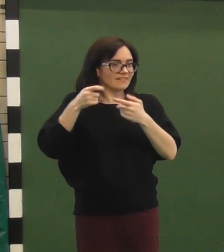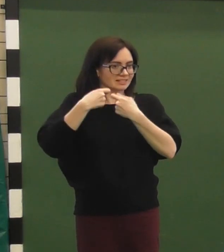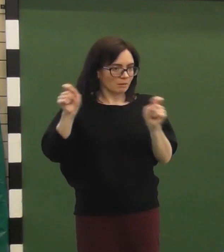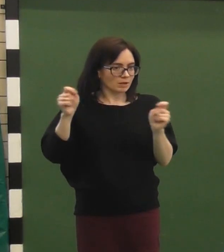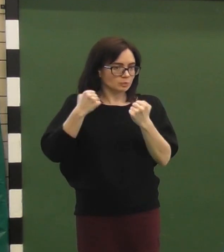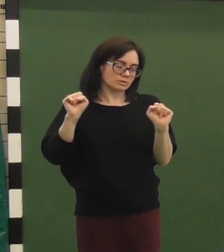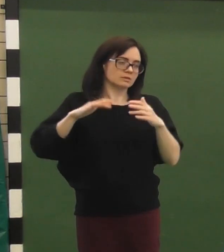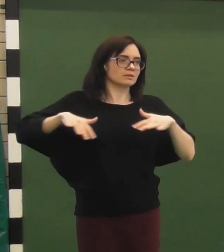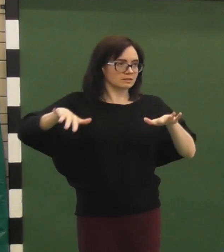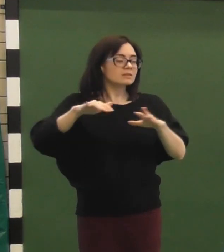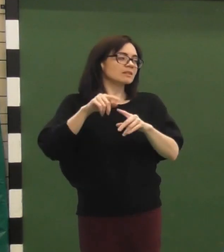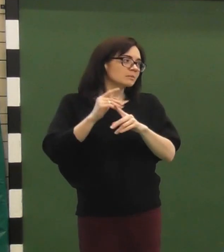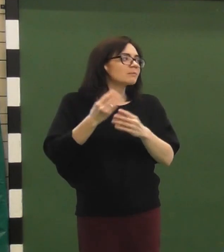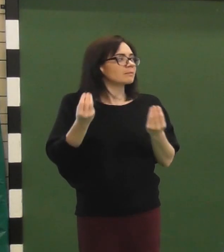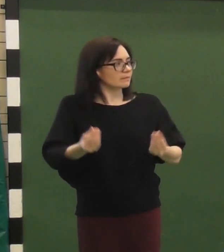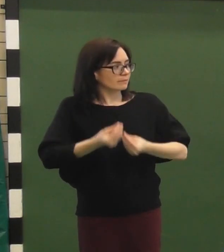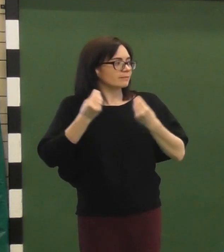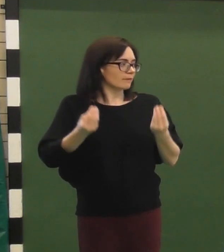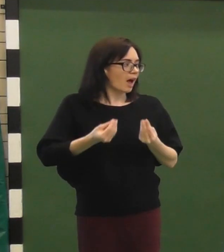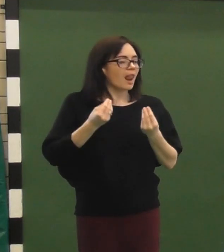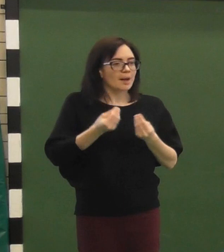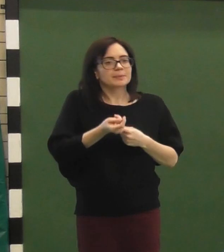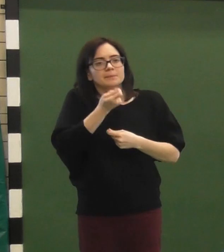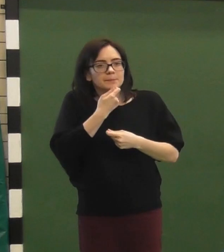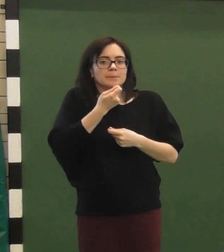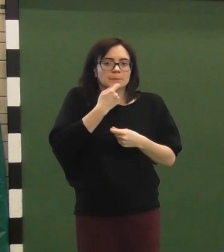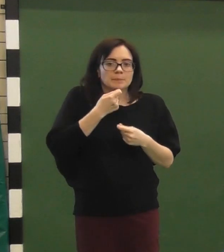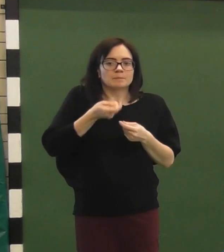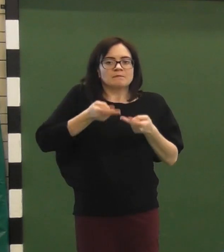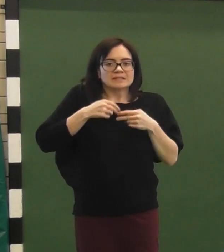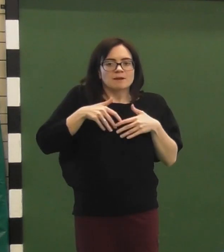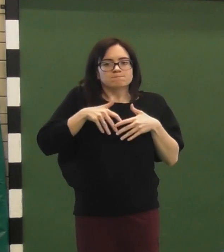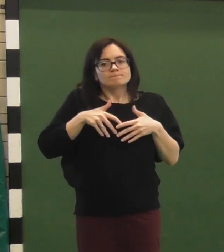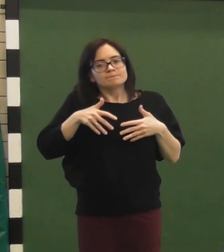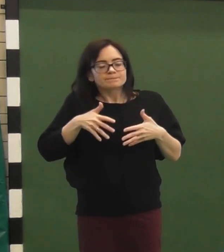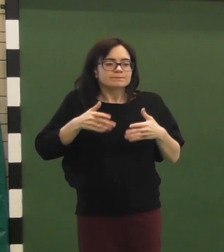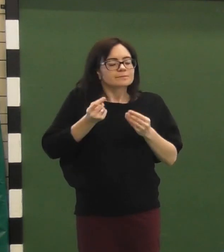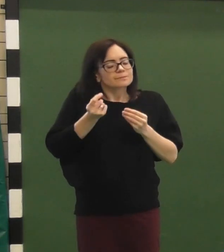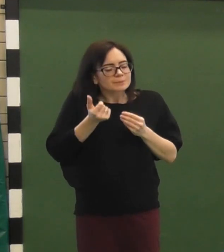valamennyire helyre jöttünk, mert előfordult,